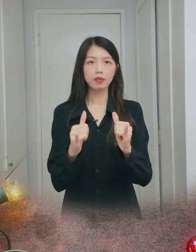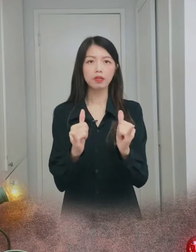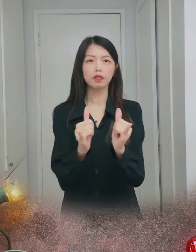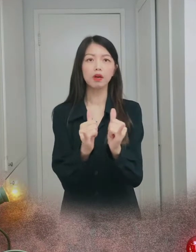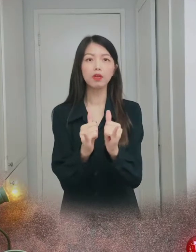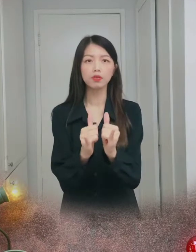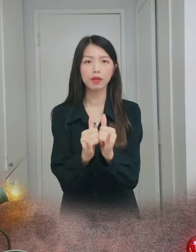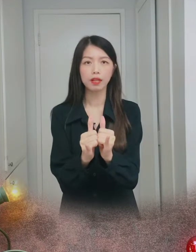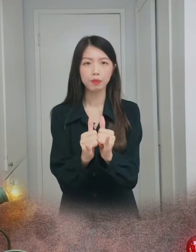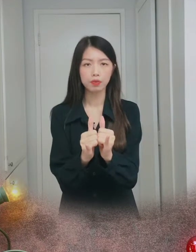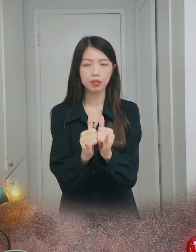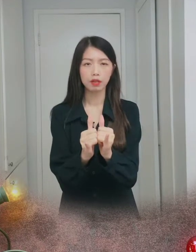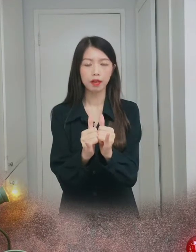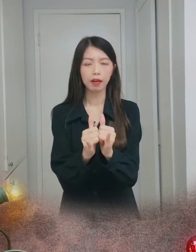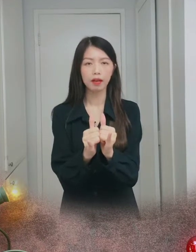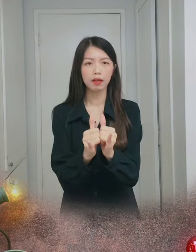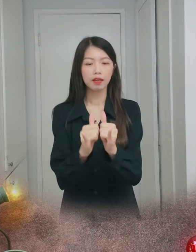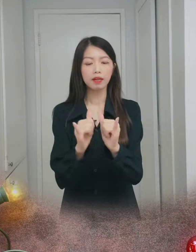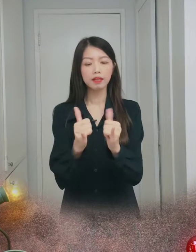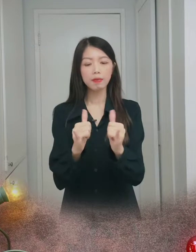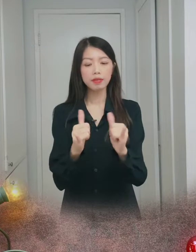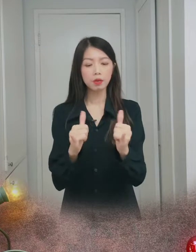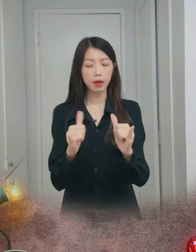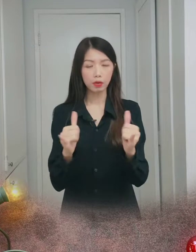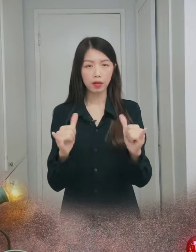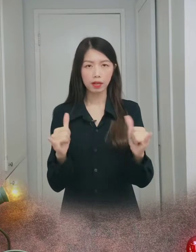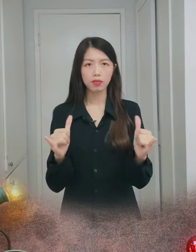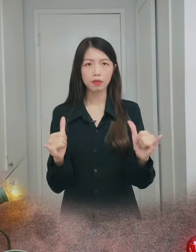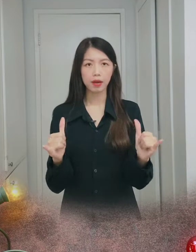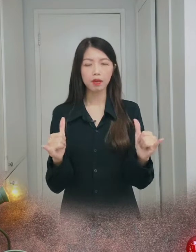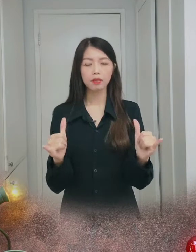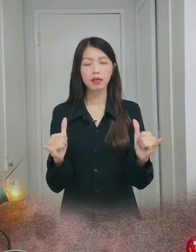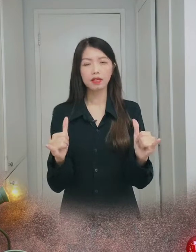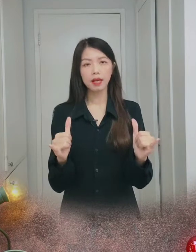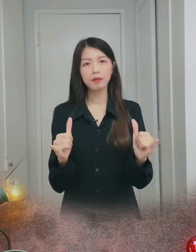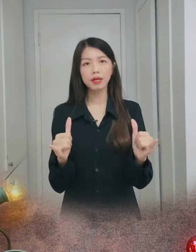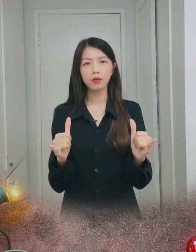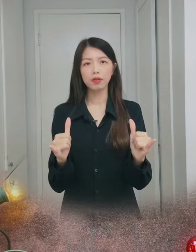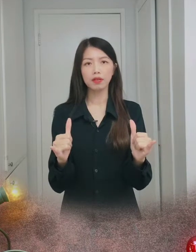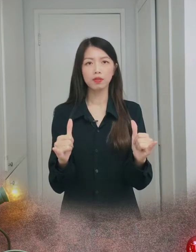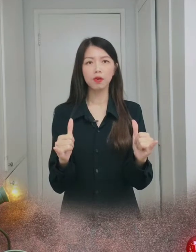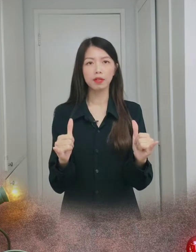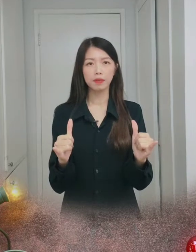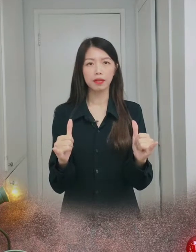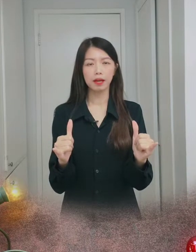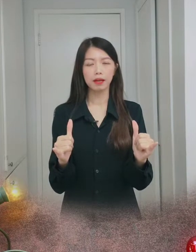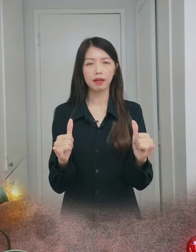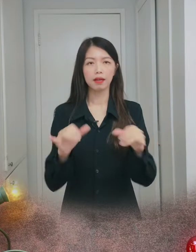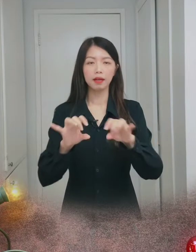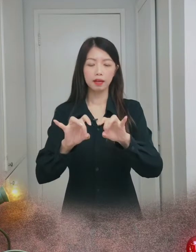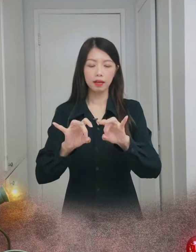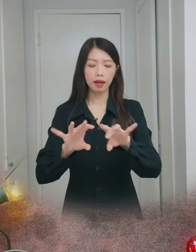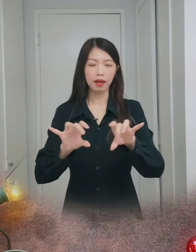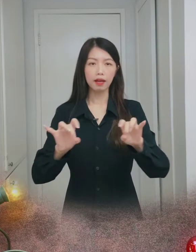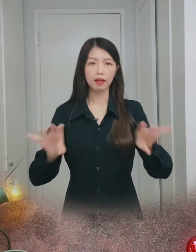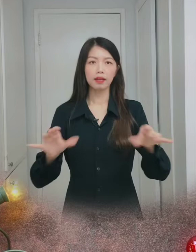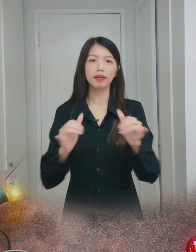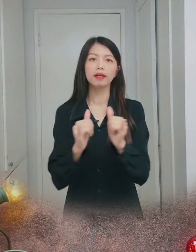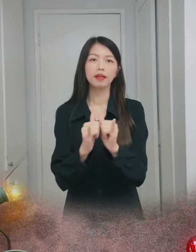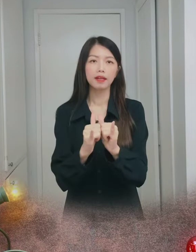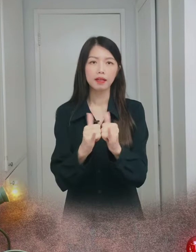새끼손가락만 펴주셔서 중간에 붙이셨다가 흔들면서 밖으로 나가주시면 사람이라고 한 뜻의 수어가 됩니다.